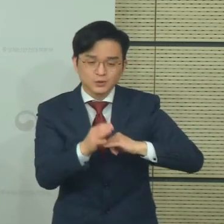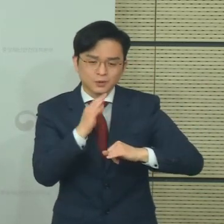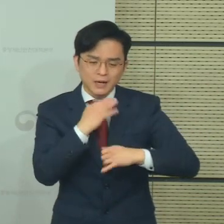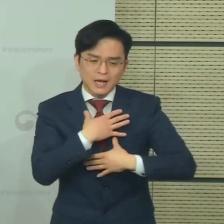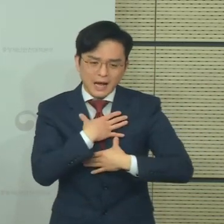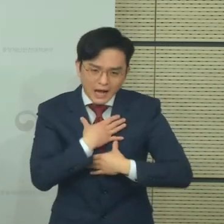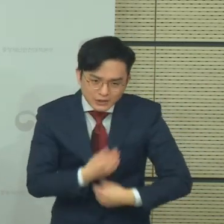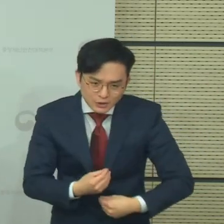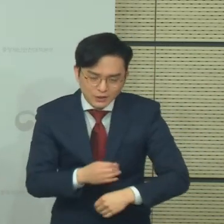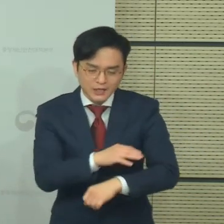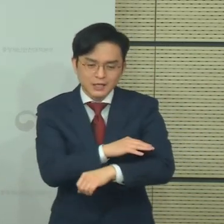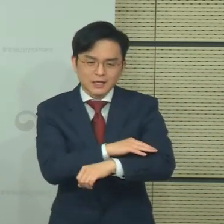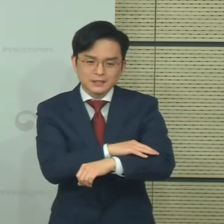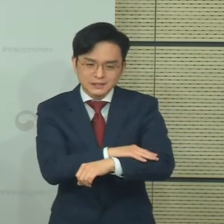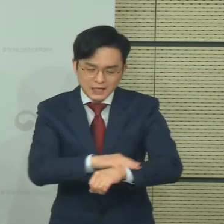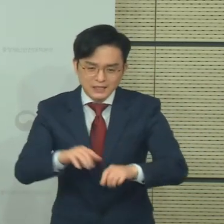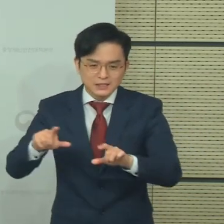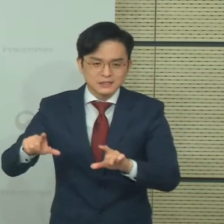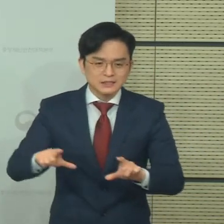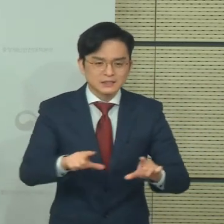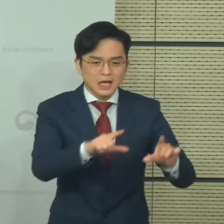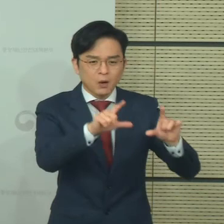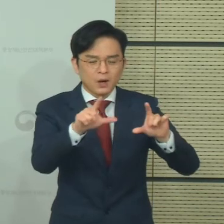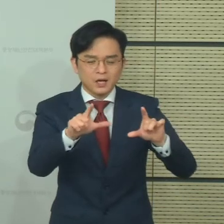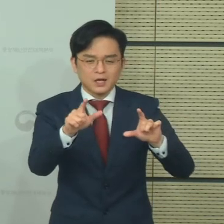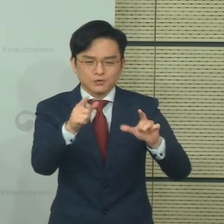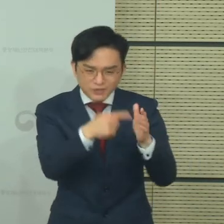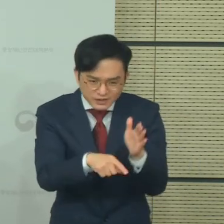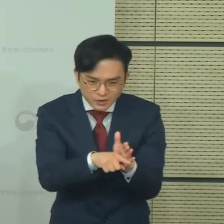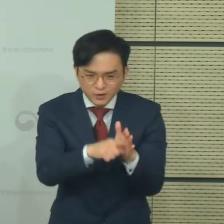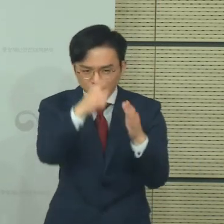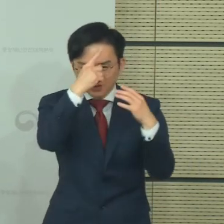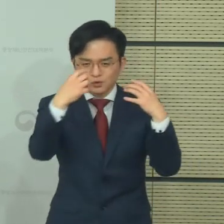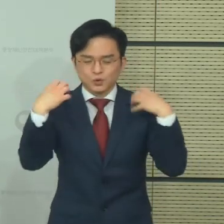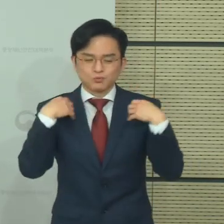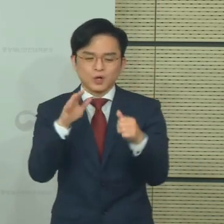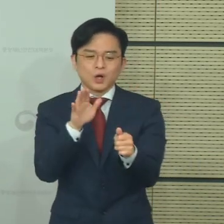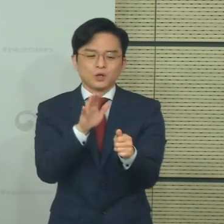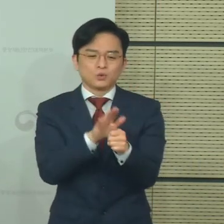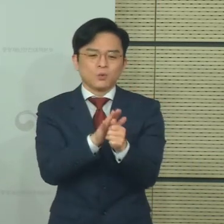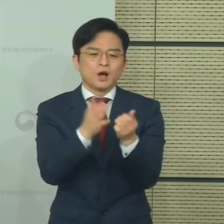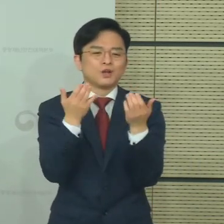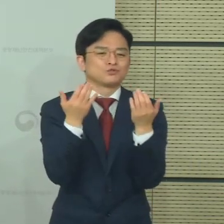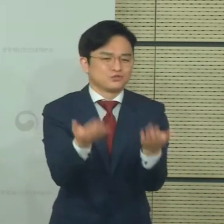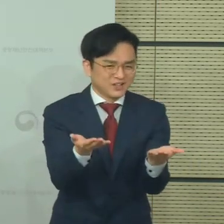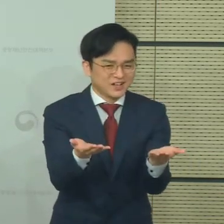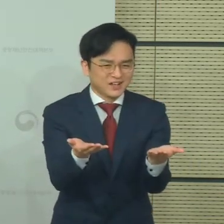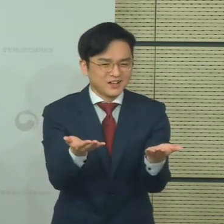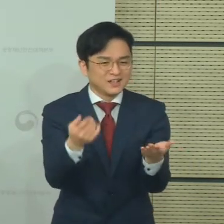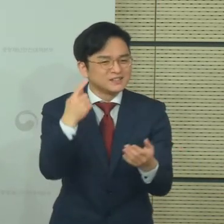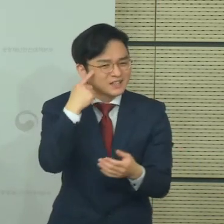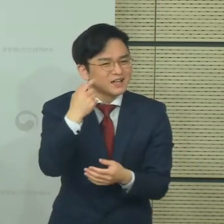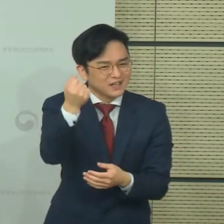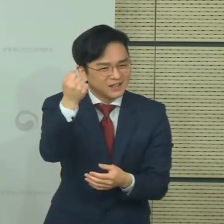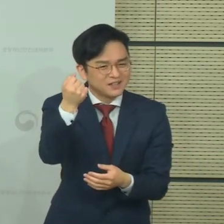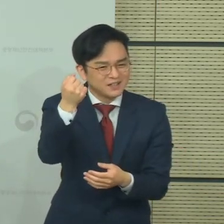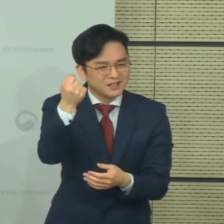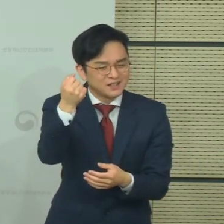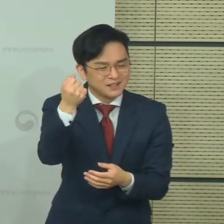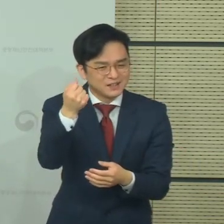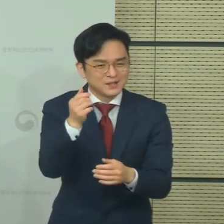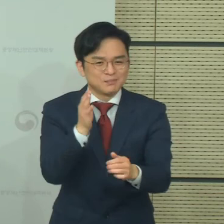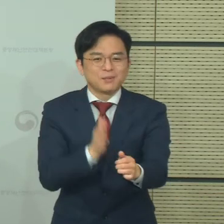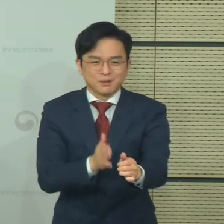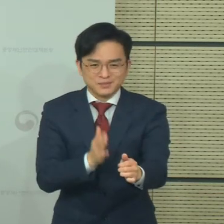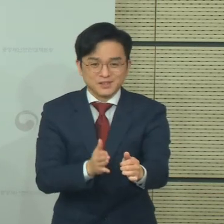점을 조금 한 번 더 이해를 해주시고 그런 어떤 방역 당국의 협조에 적극 임해